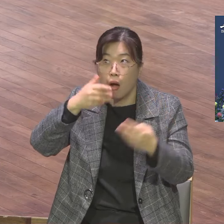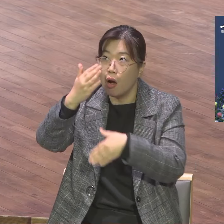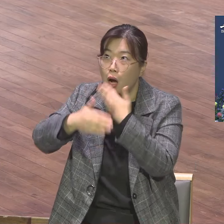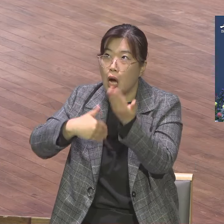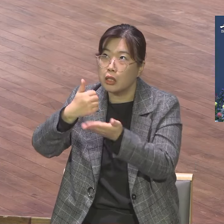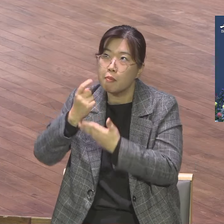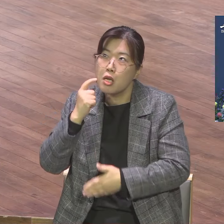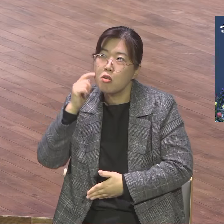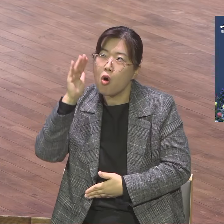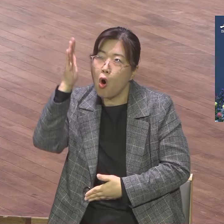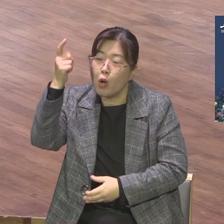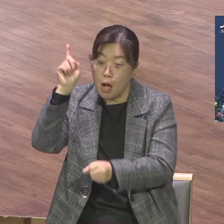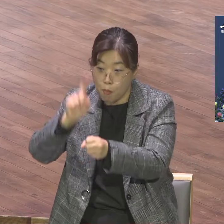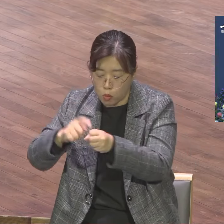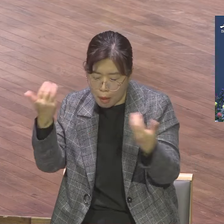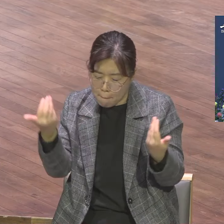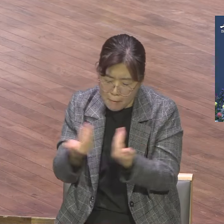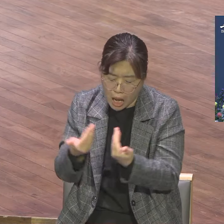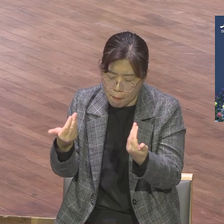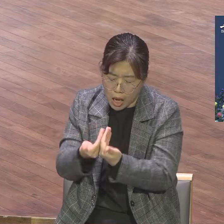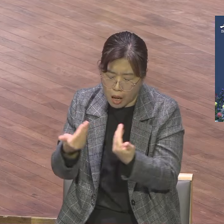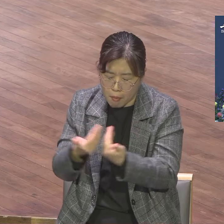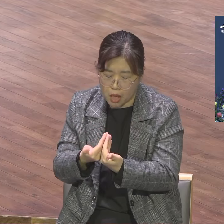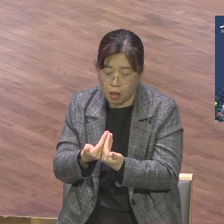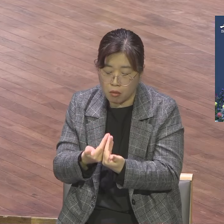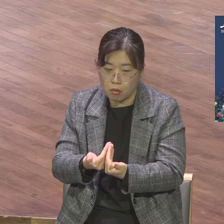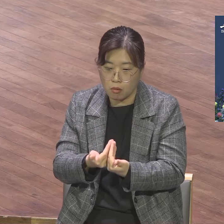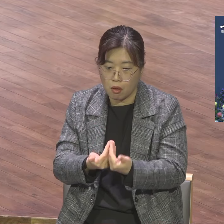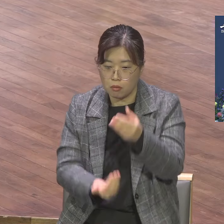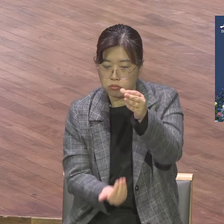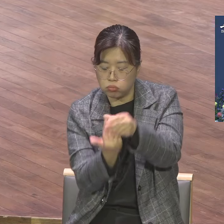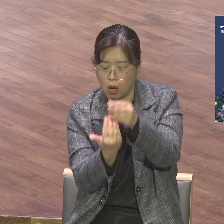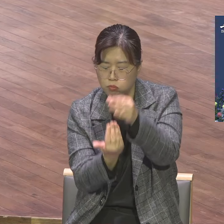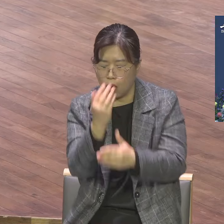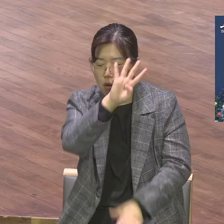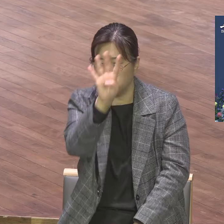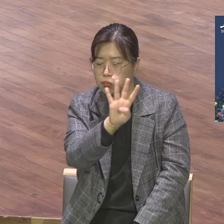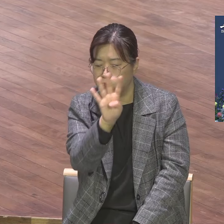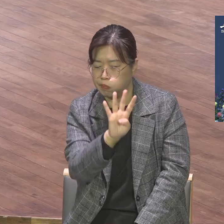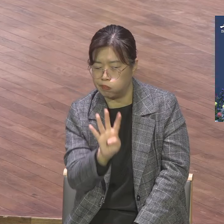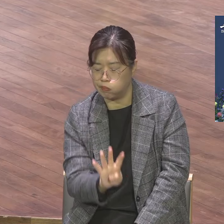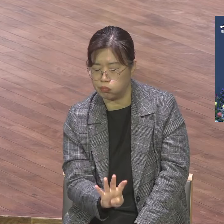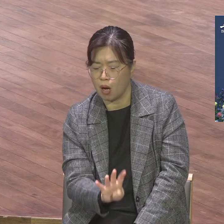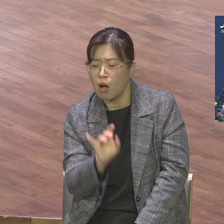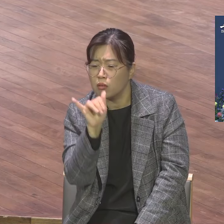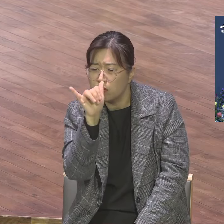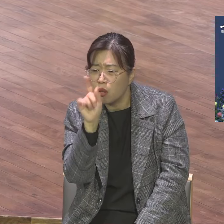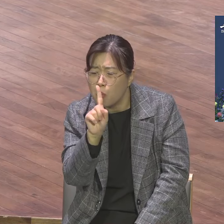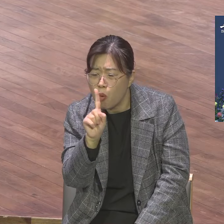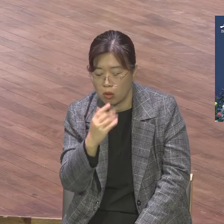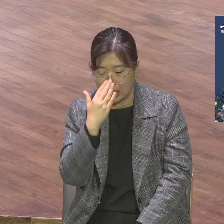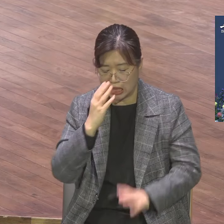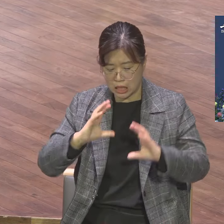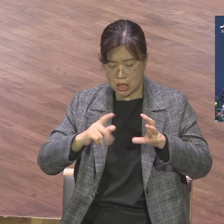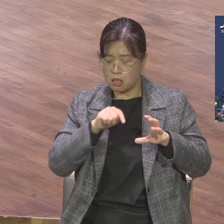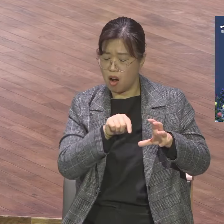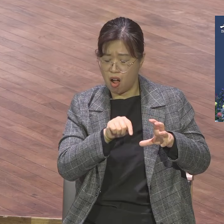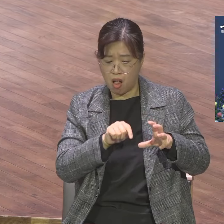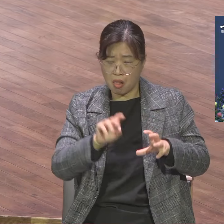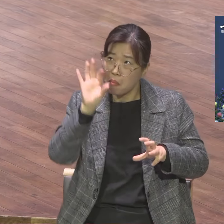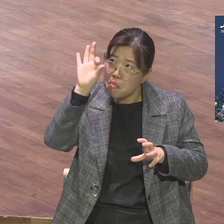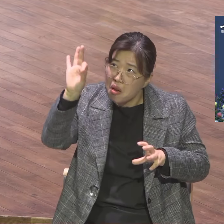제사장으로 선택된 이스라엘 민족이 어쩌면 그렇게 청개구리처럼 하나님의